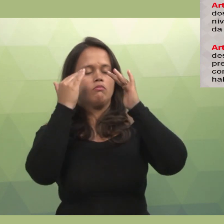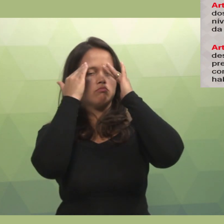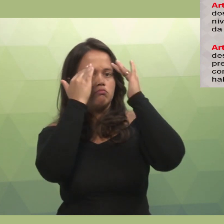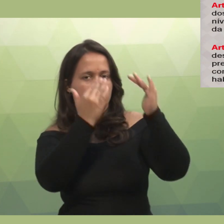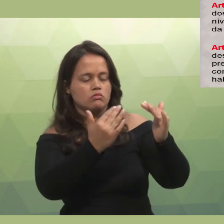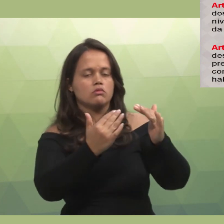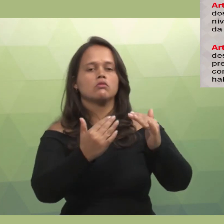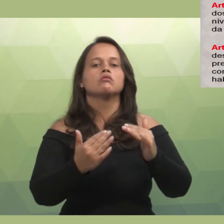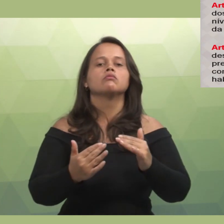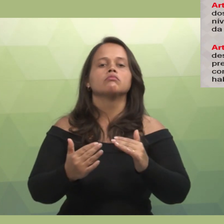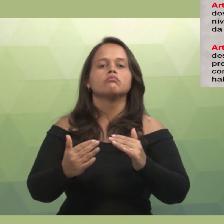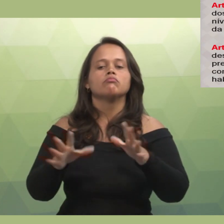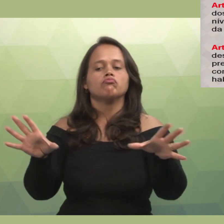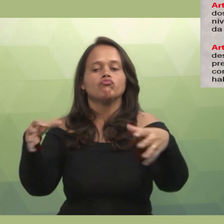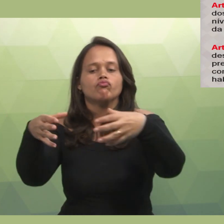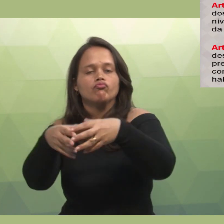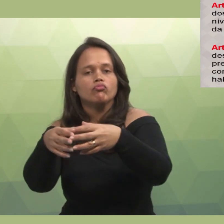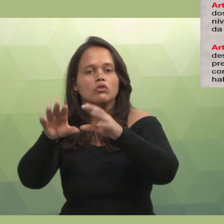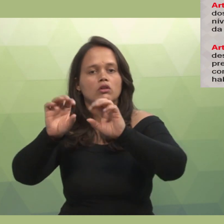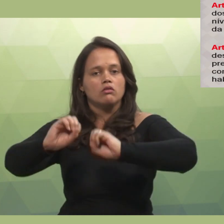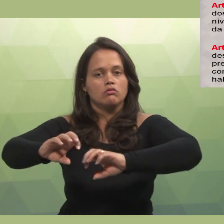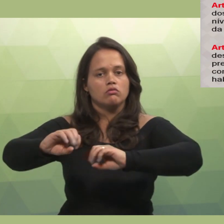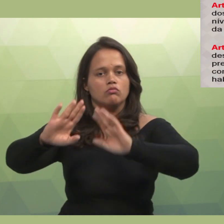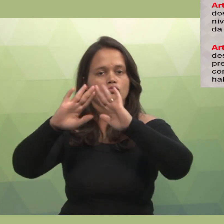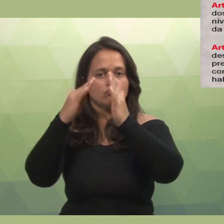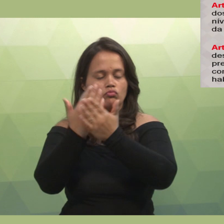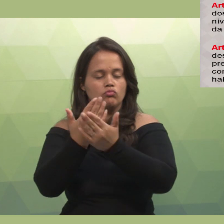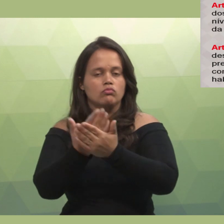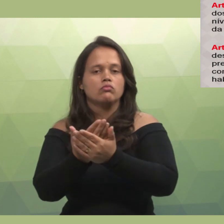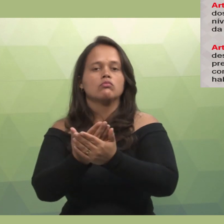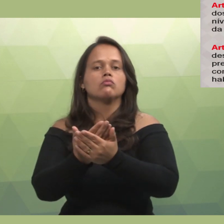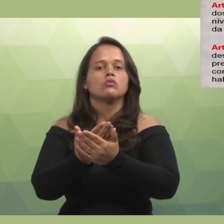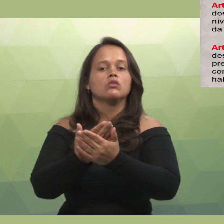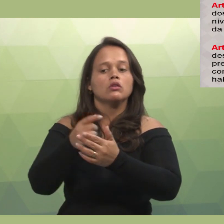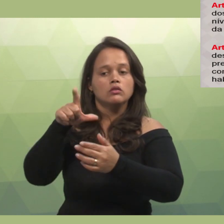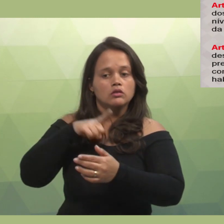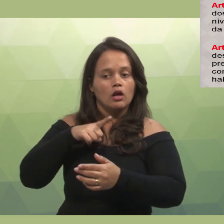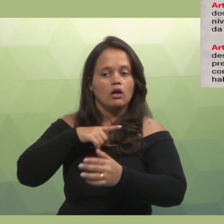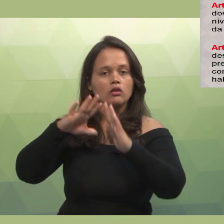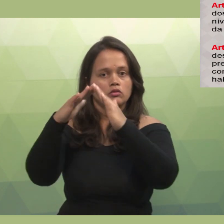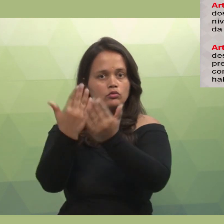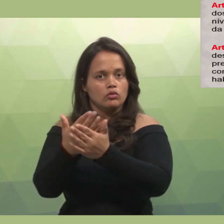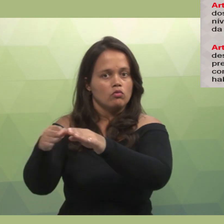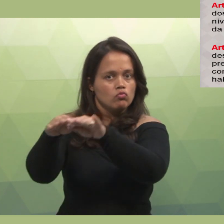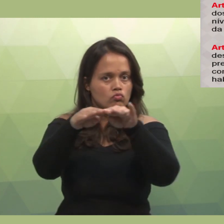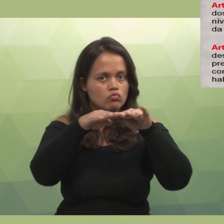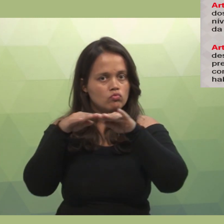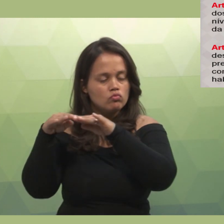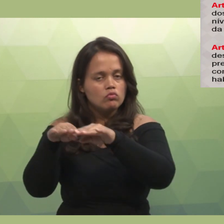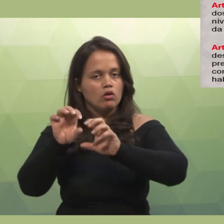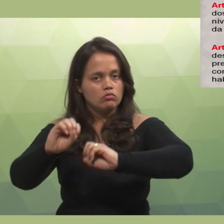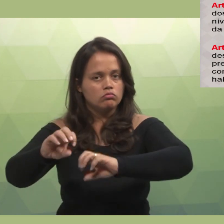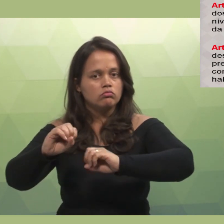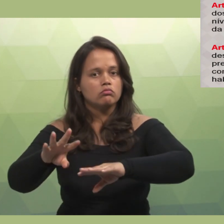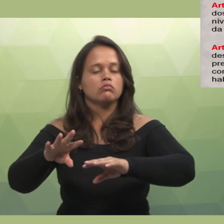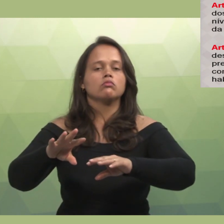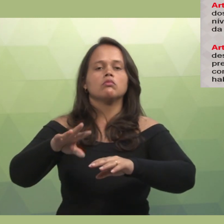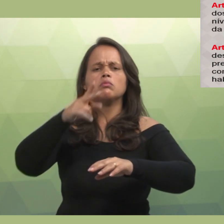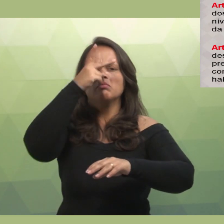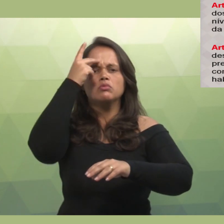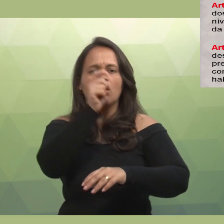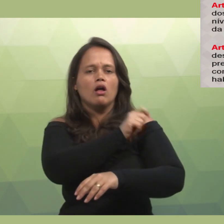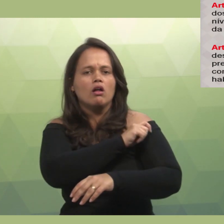modalidade de educação escolar oferecida preferencialmente na rede regular de ensino para educandos com deficiência,